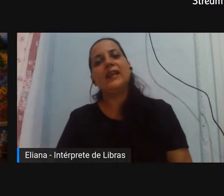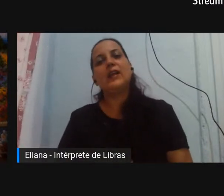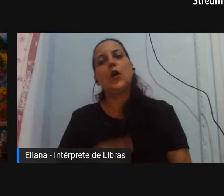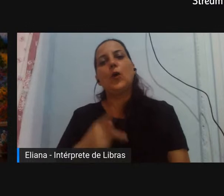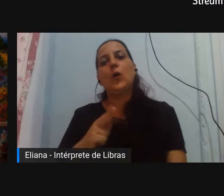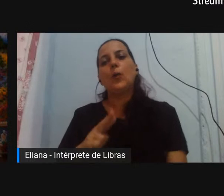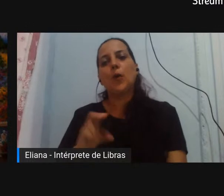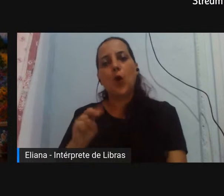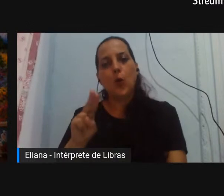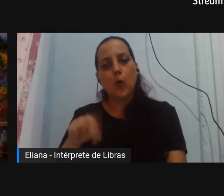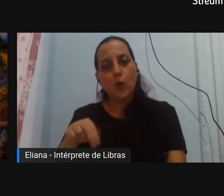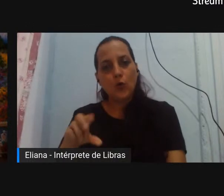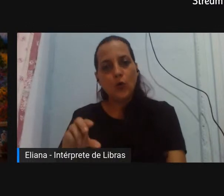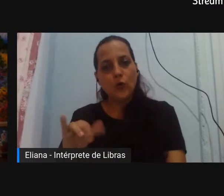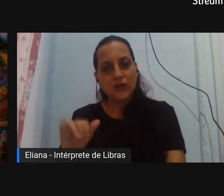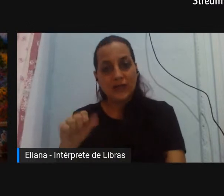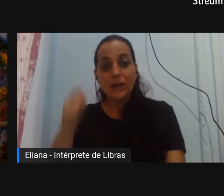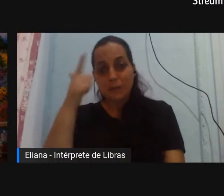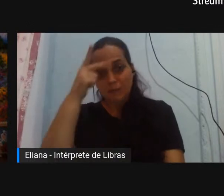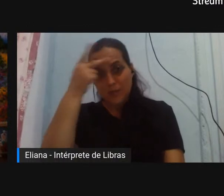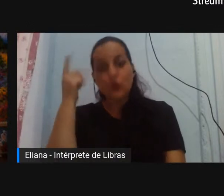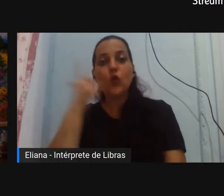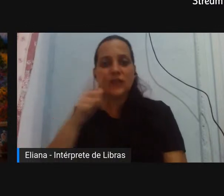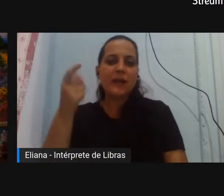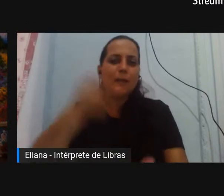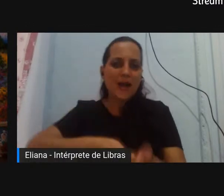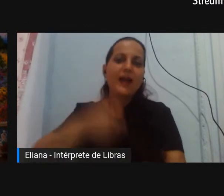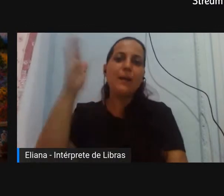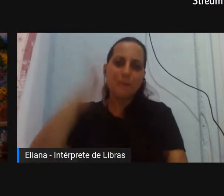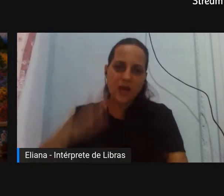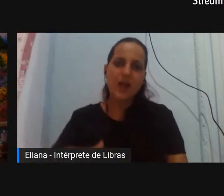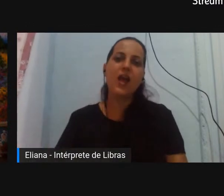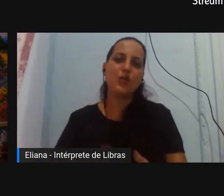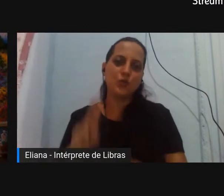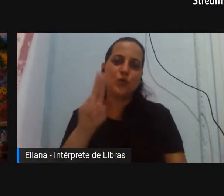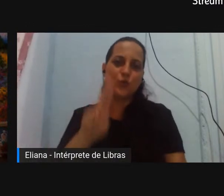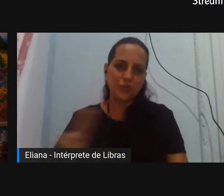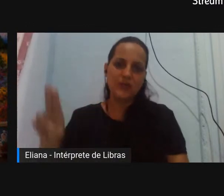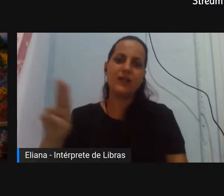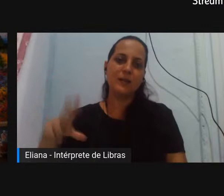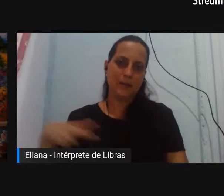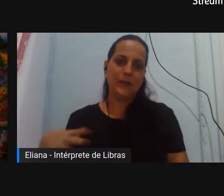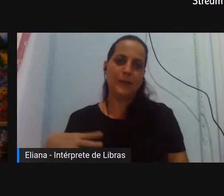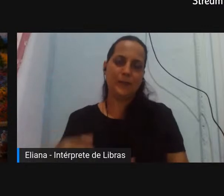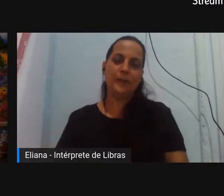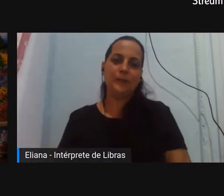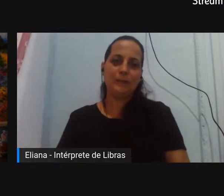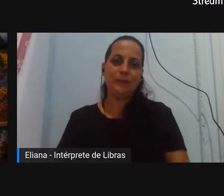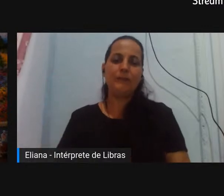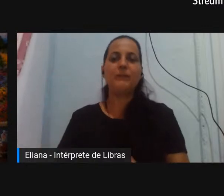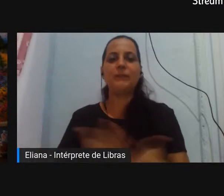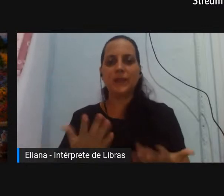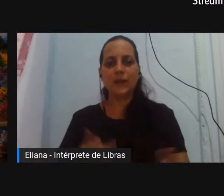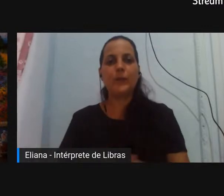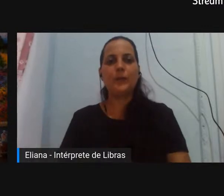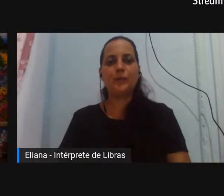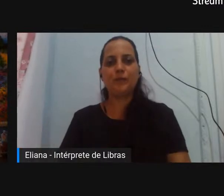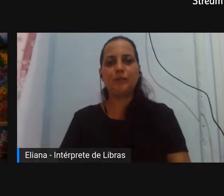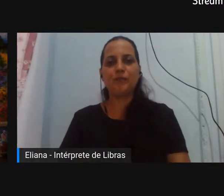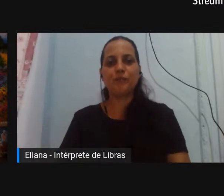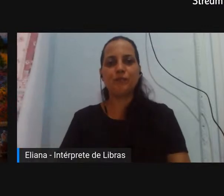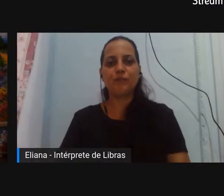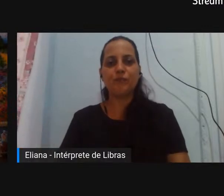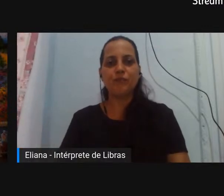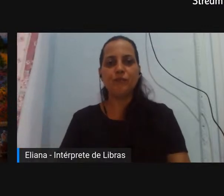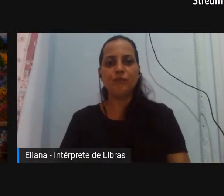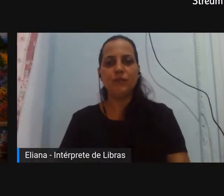baixo. O SINAI, Sistema Nacional de Avaliação do Ensino Superior, estabelece um sistema